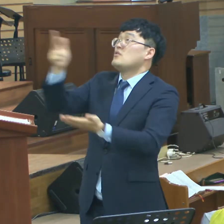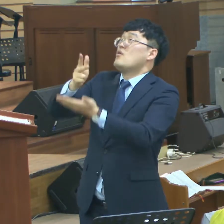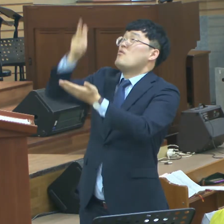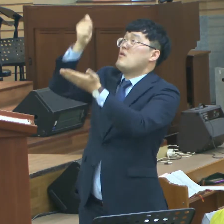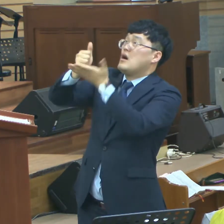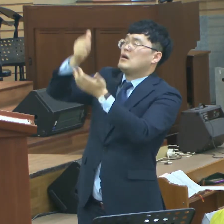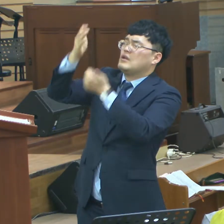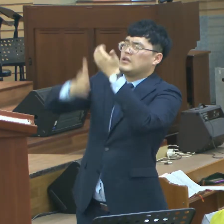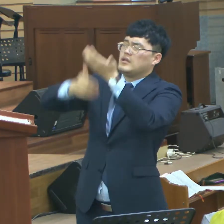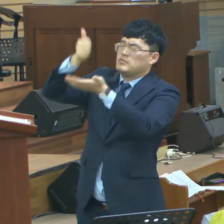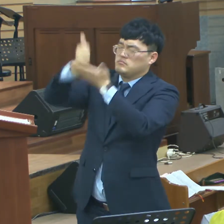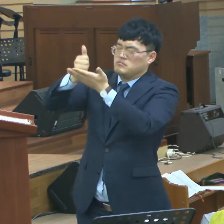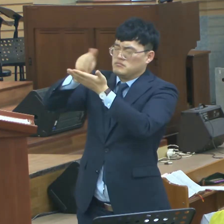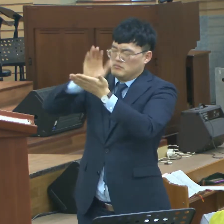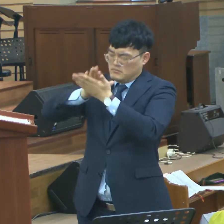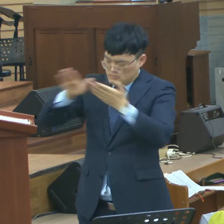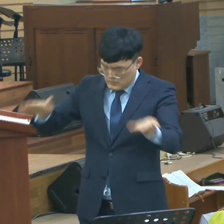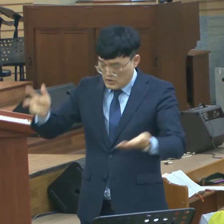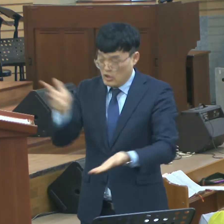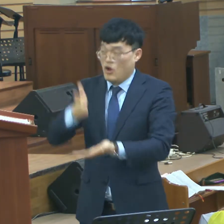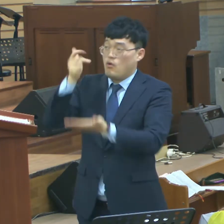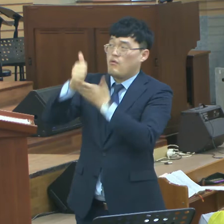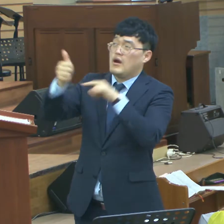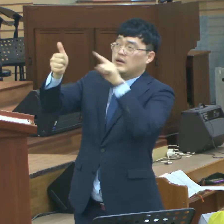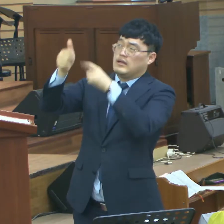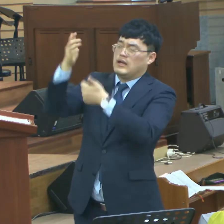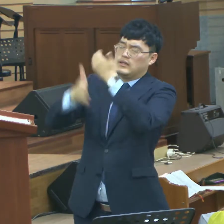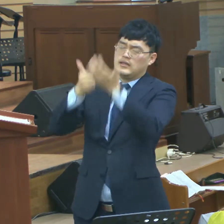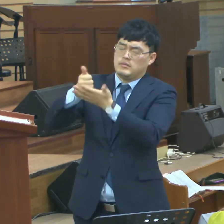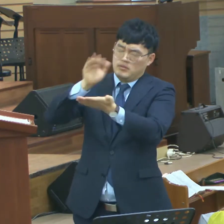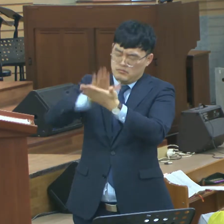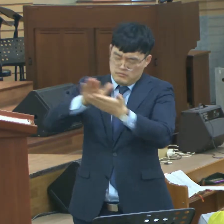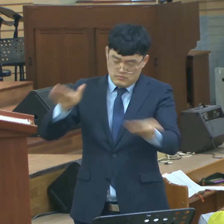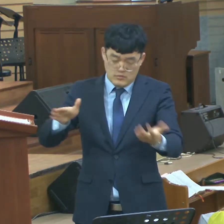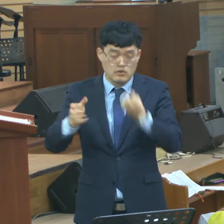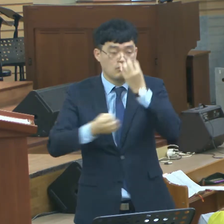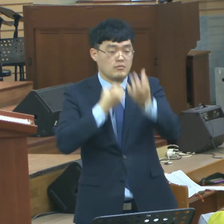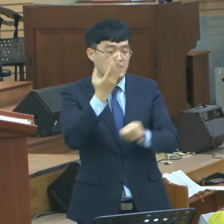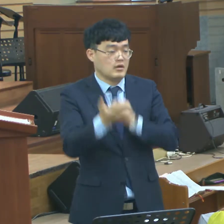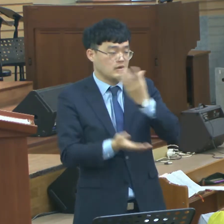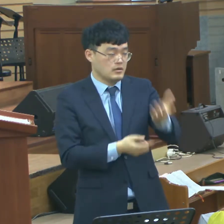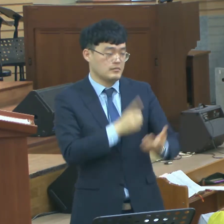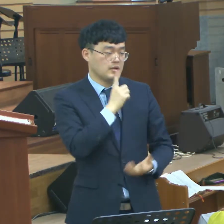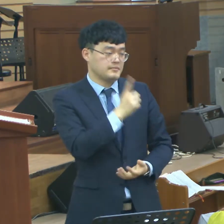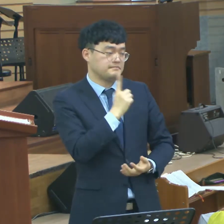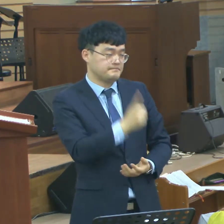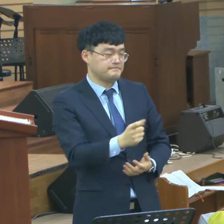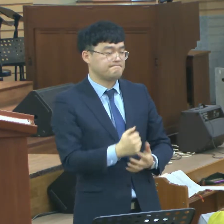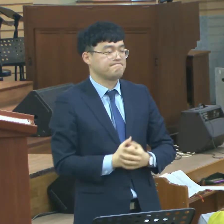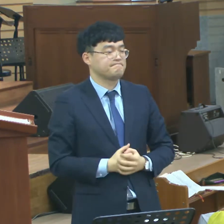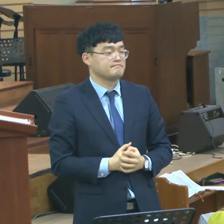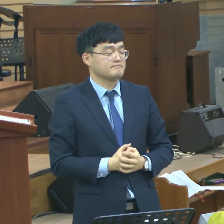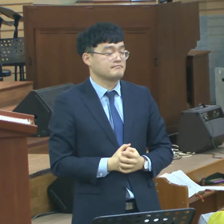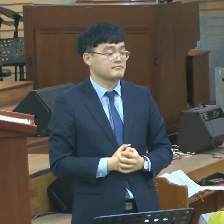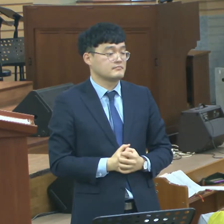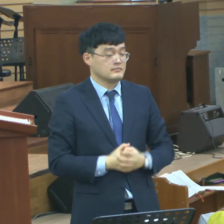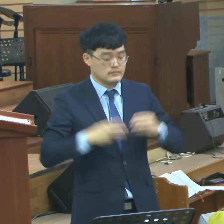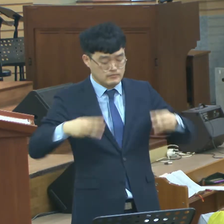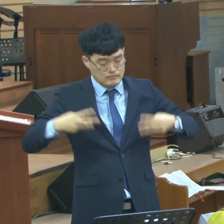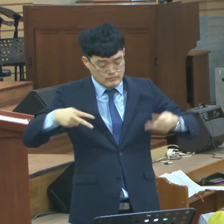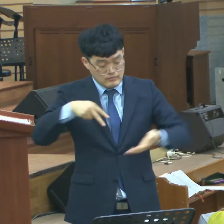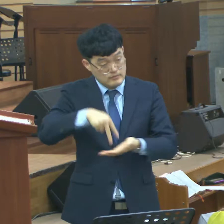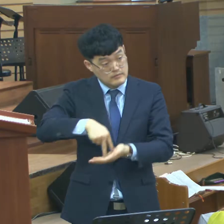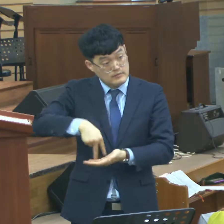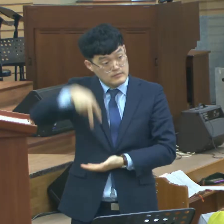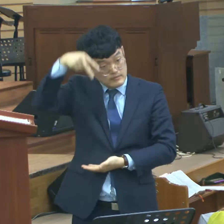그는 하나님이시로다. 여호와 그는 하나님이시로다. 그렇게 외쳤단 말이죠. 엘리야는 바알